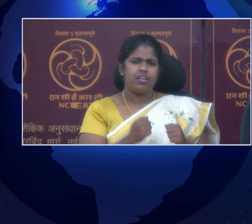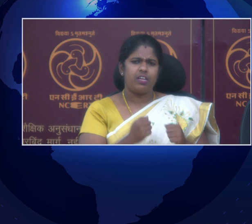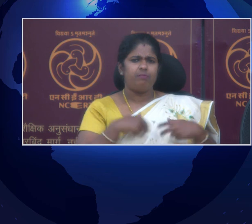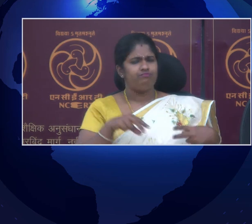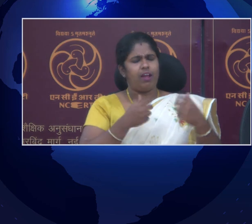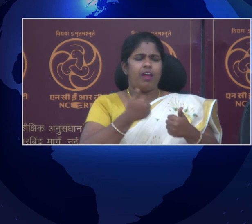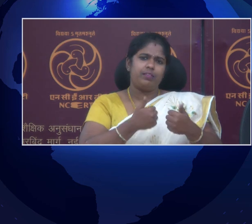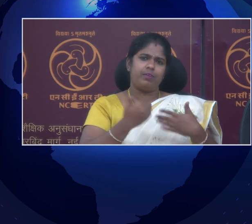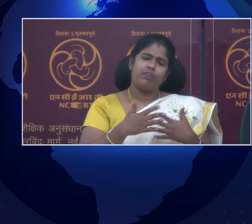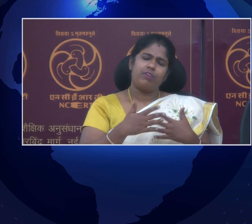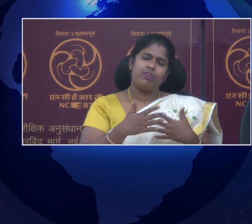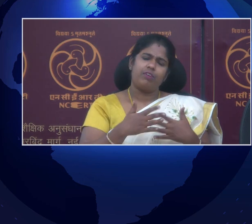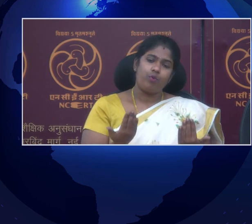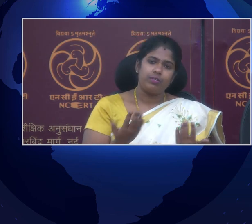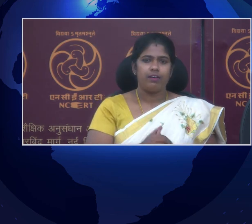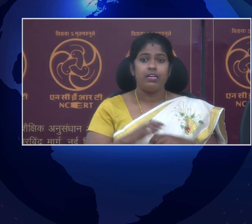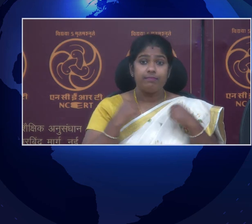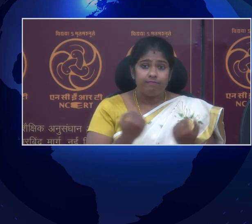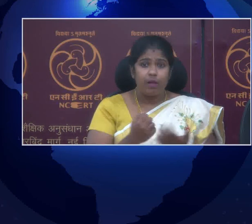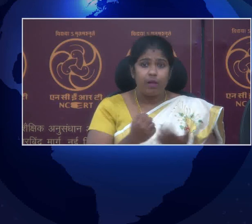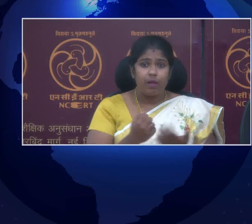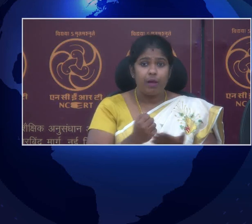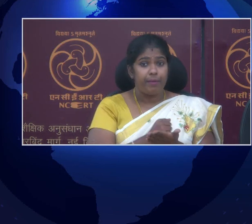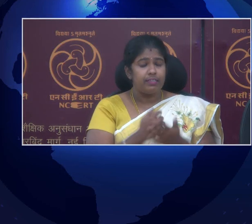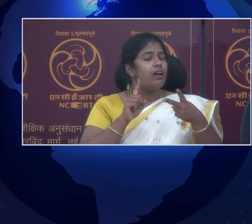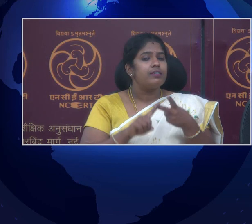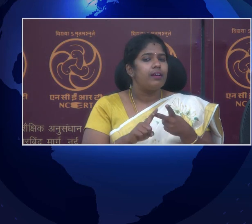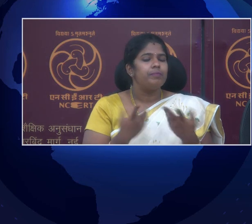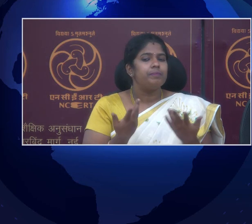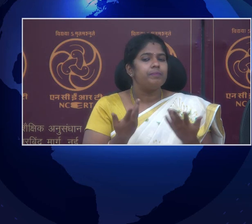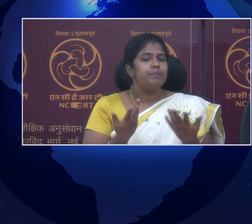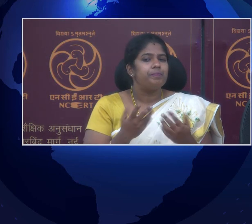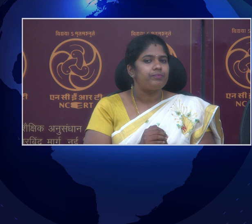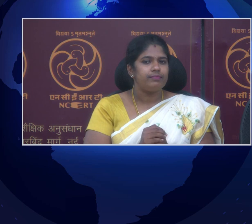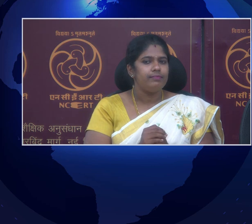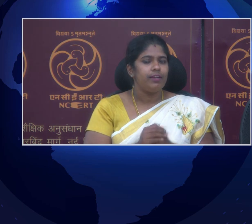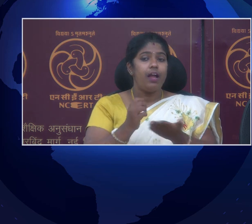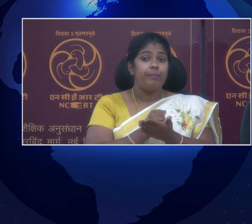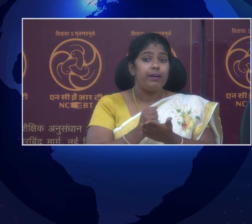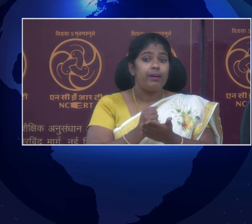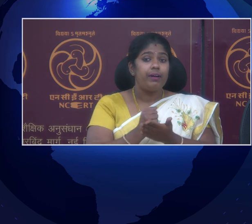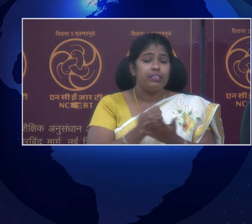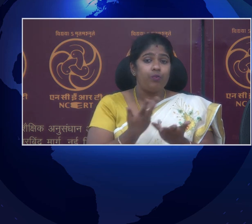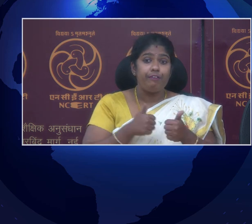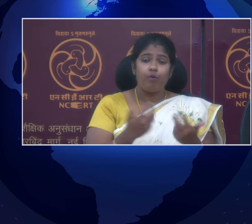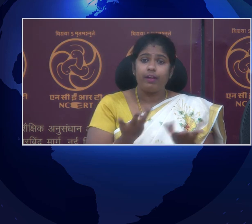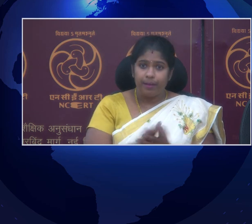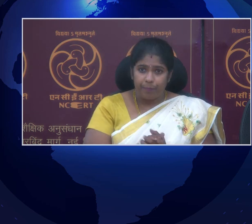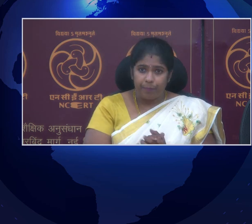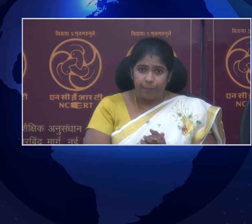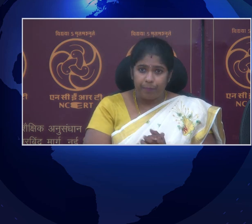लोग एक प्रयास करेंगे। दूसरा जो प्रयास है, और ये यक्ष प्रश्न भी है, जितने भी आज